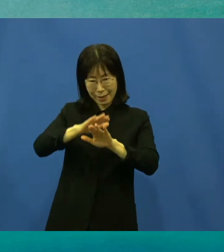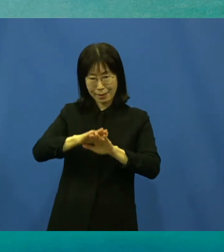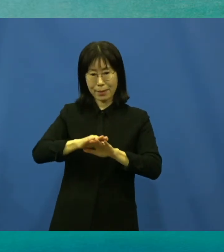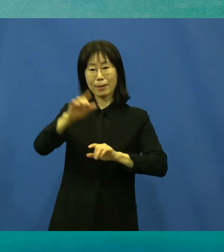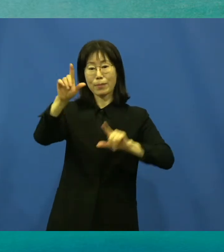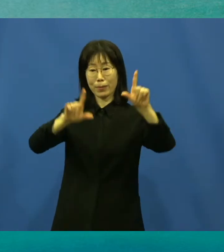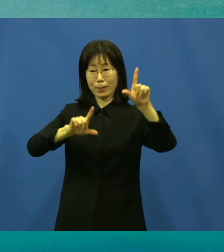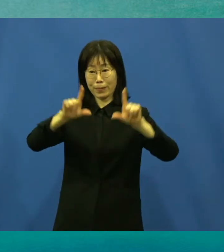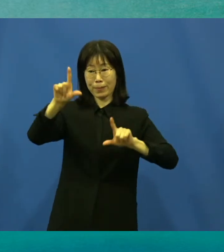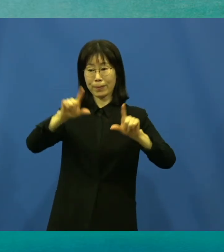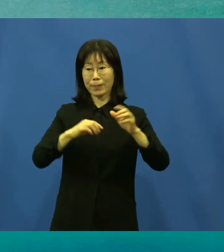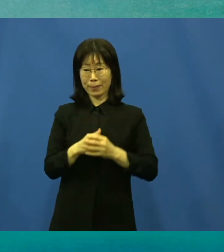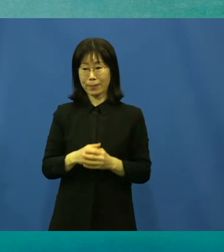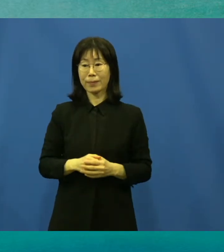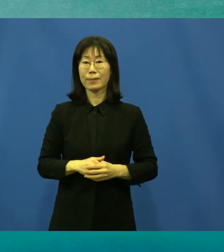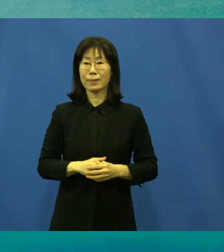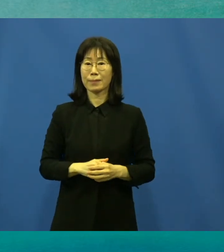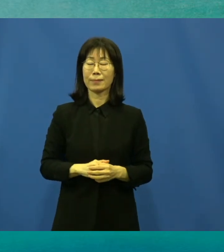얼마나 중요한지요.